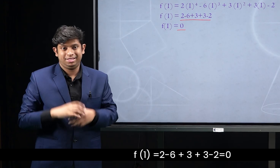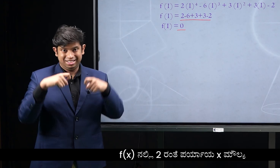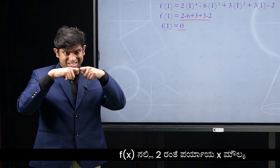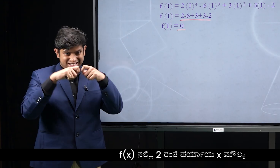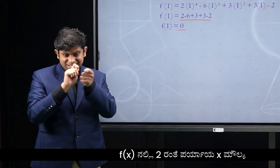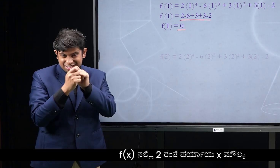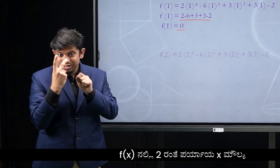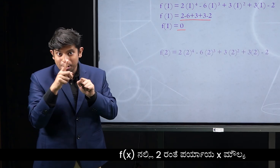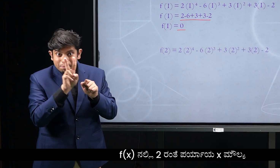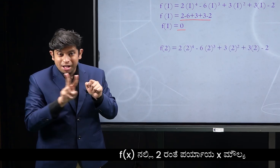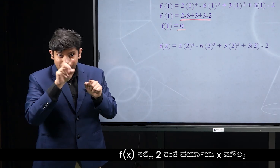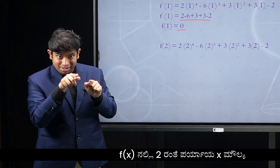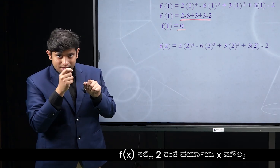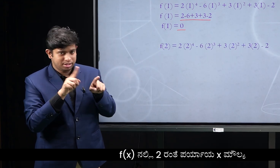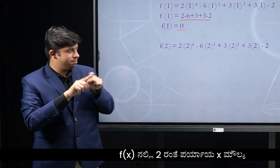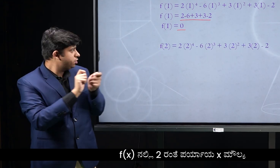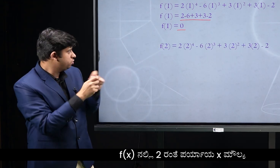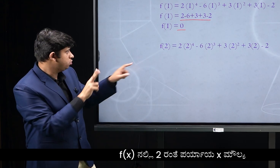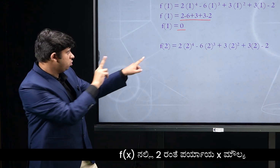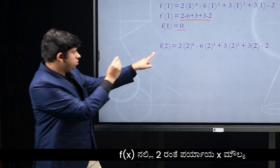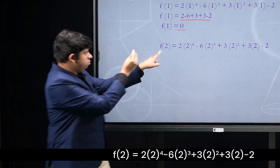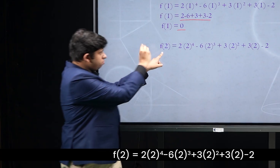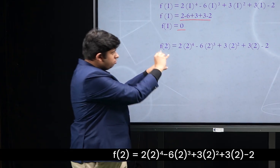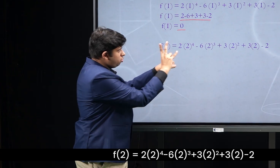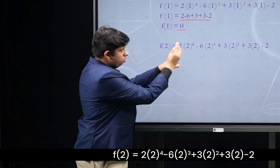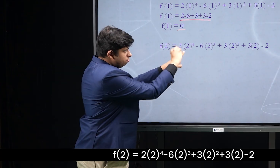f of x ನಲ್ಲಿ 2 ರಂತೆ ಪರ್ಯಾಯ x ಮೌಲ್ಯ.